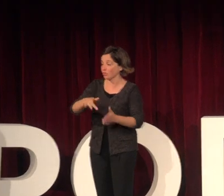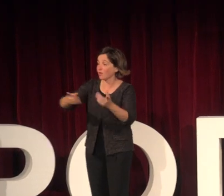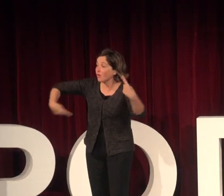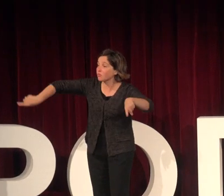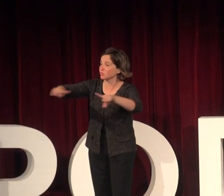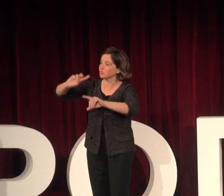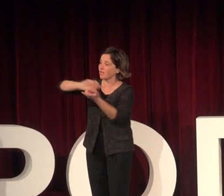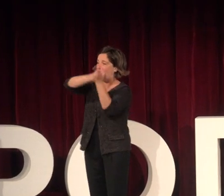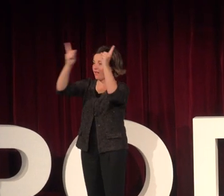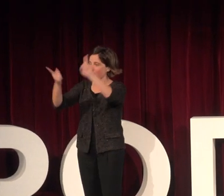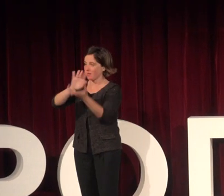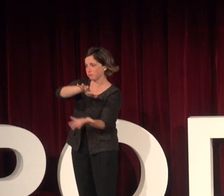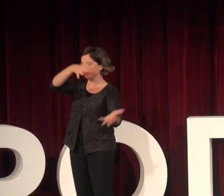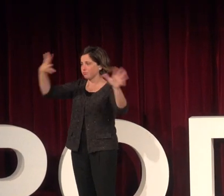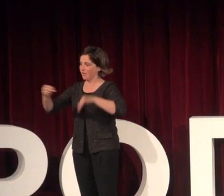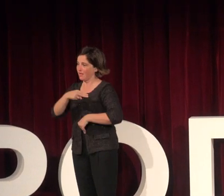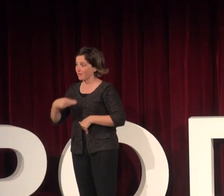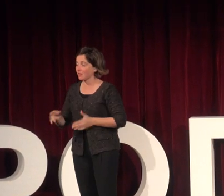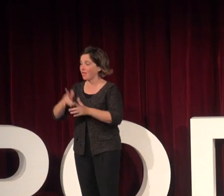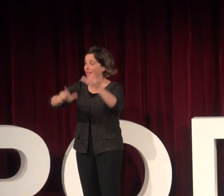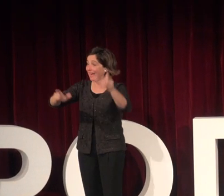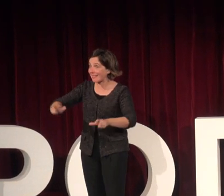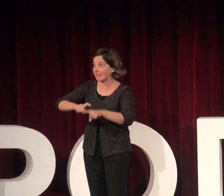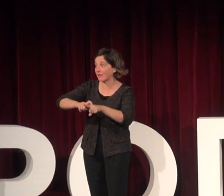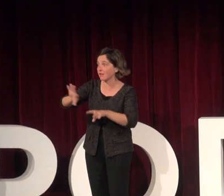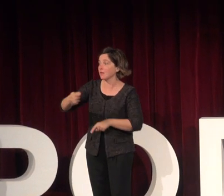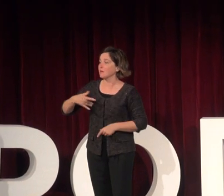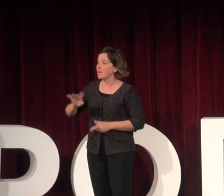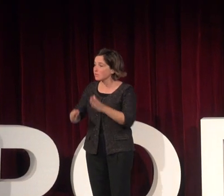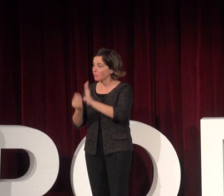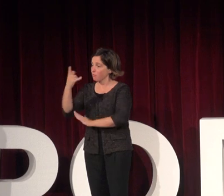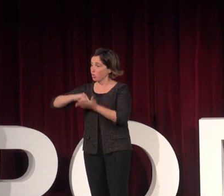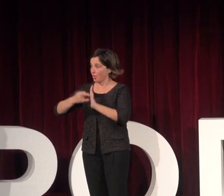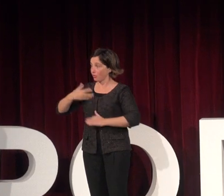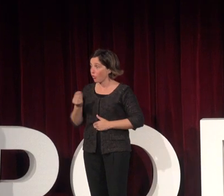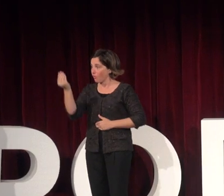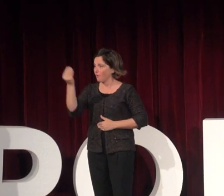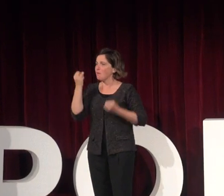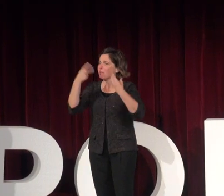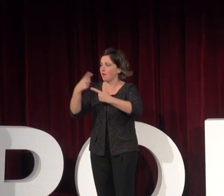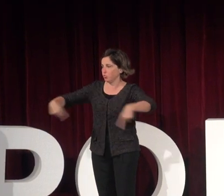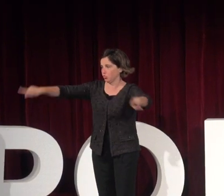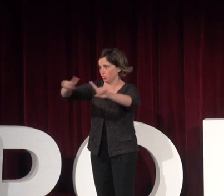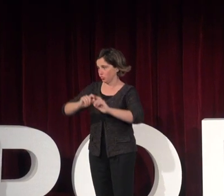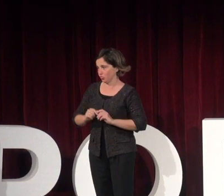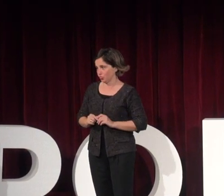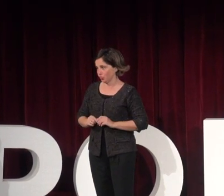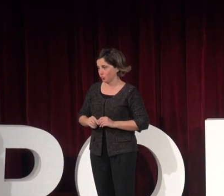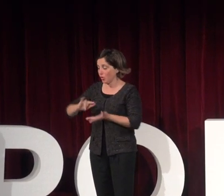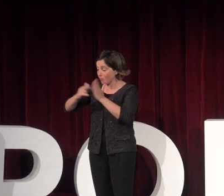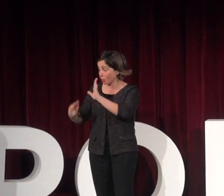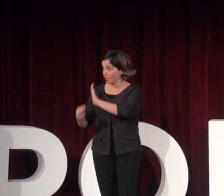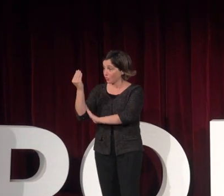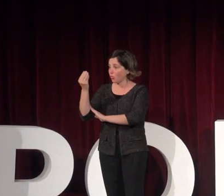quienes vais a cambiar Cantabria. Cantabria es su gente y Arronti es un proyecto para la gente. Un proyecto que